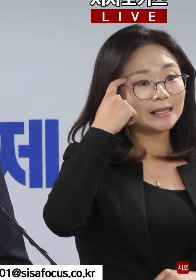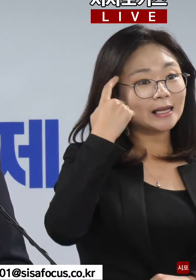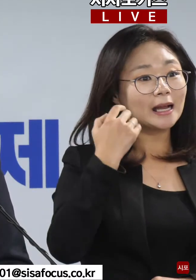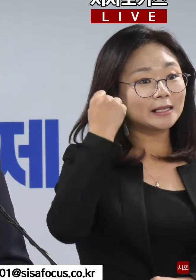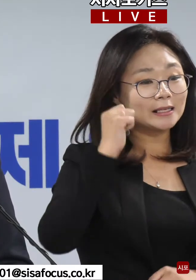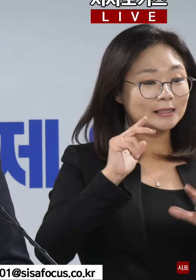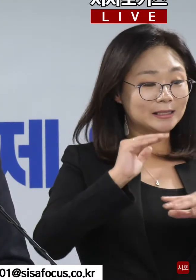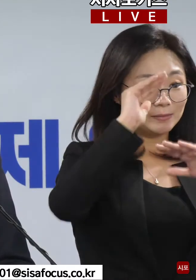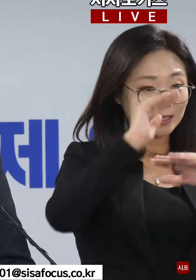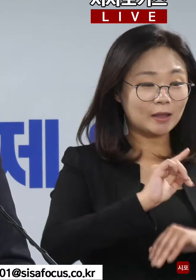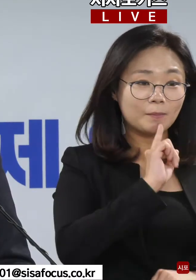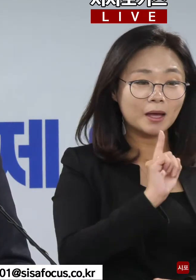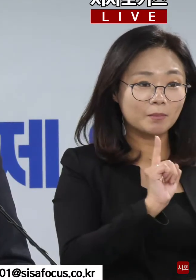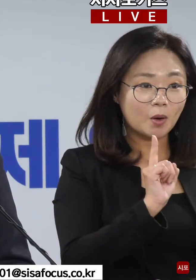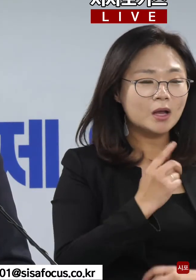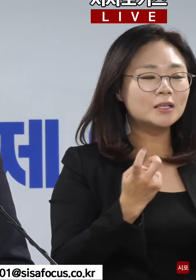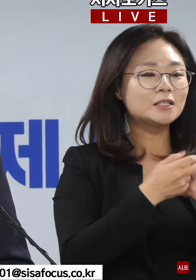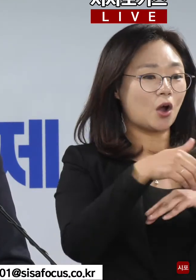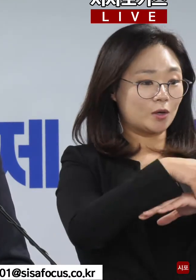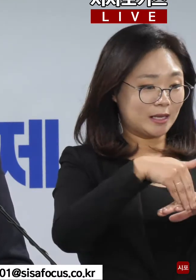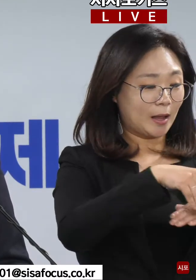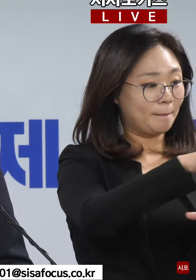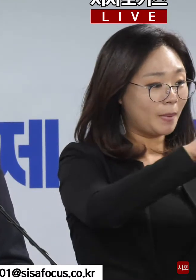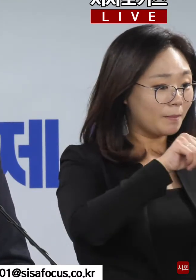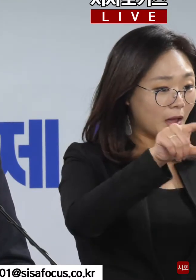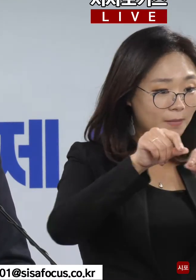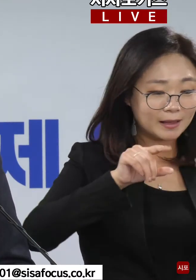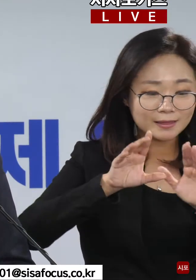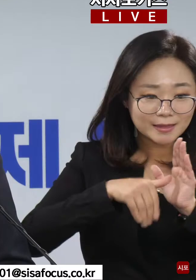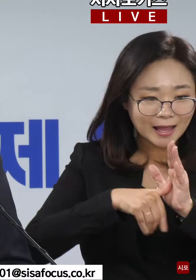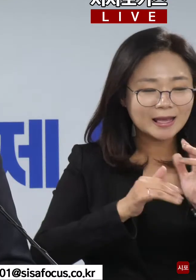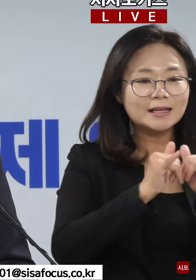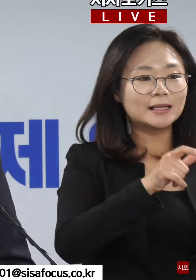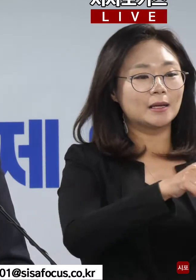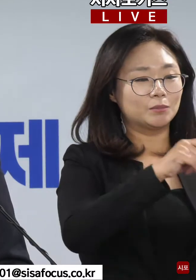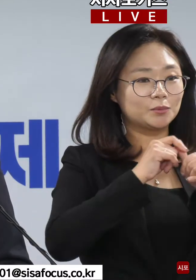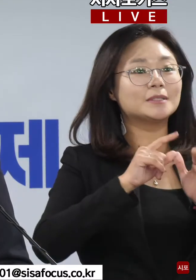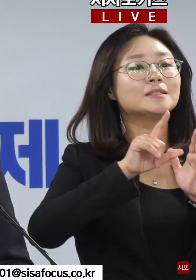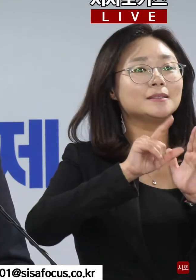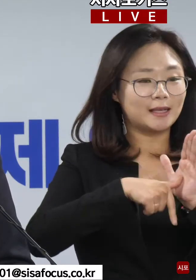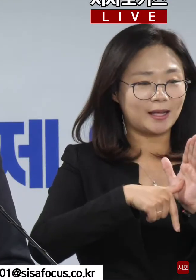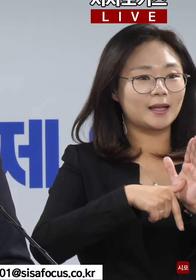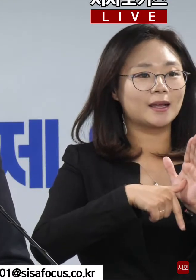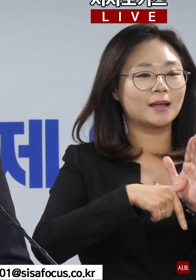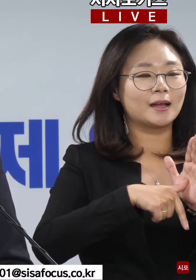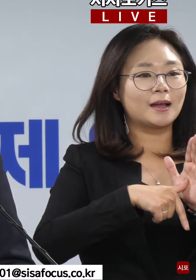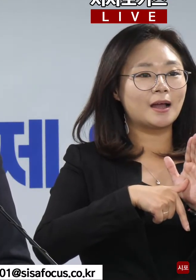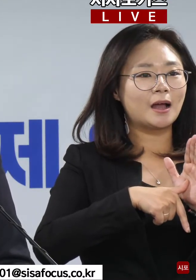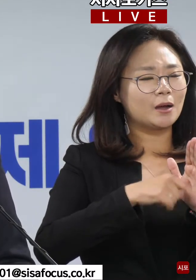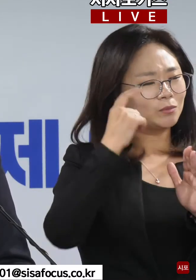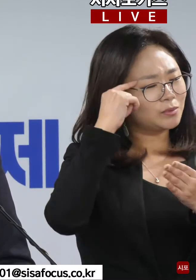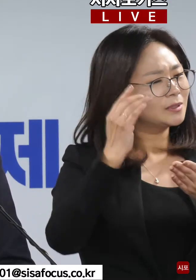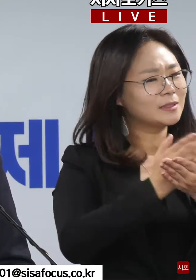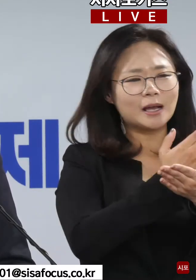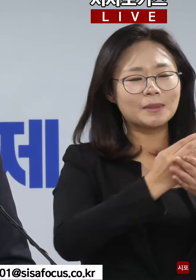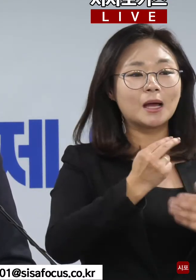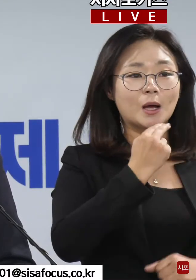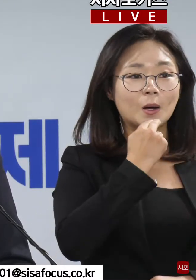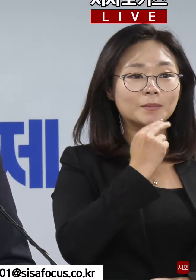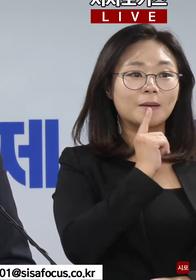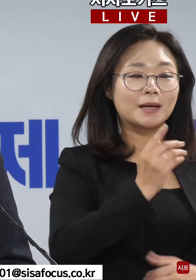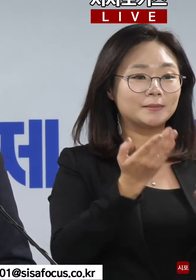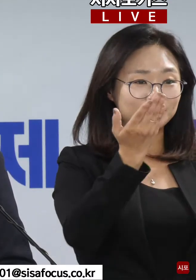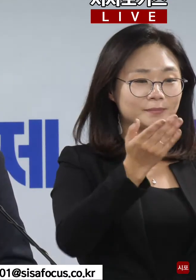때문에 지금까지도 정책의 채택이나 또 인재의 기용에 있어서 구분하지 않았다는 말씀을